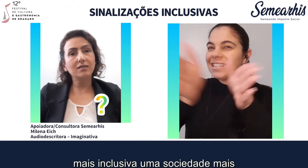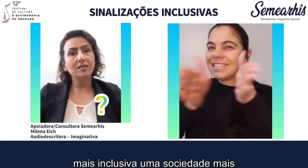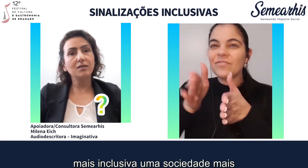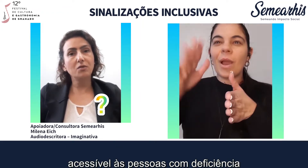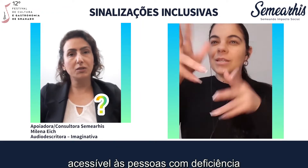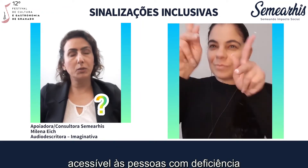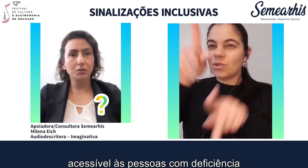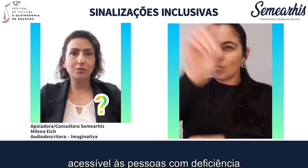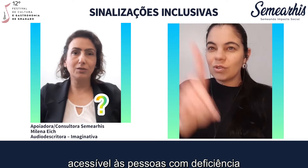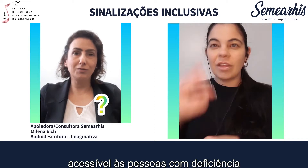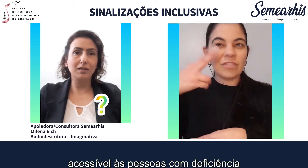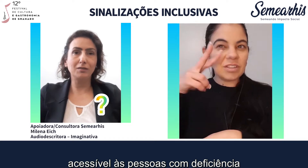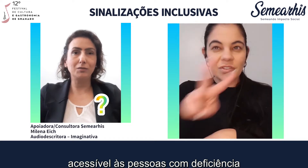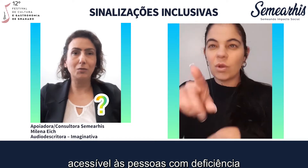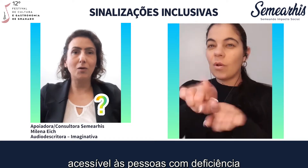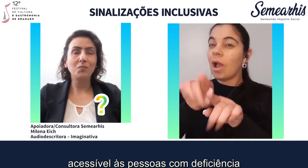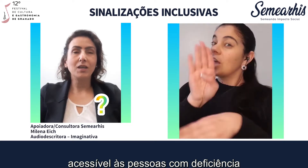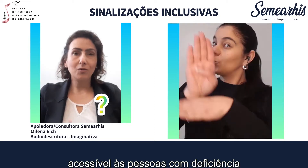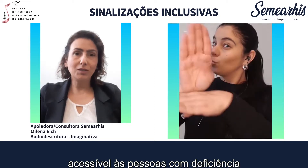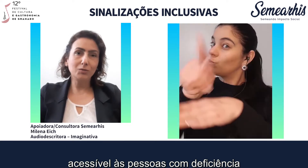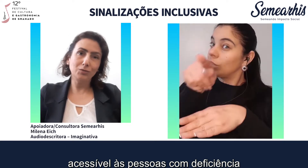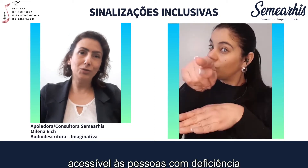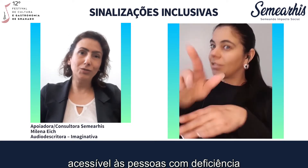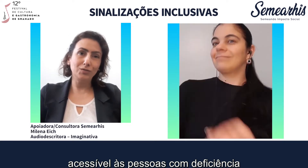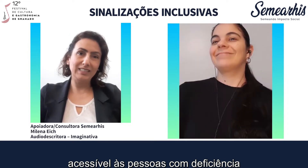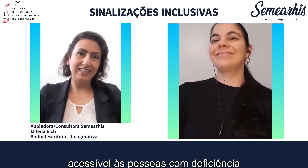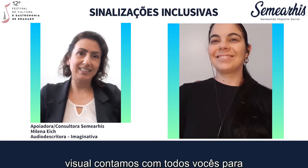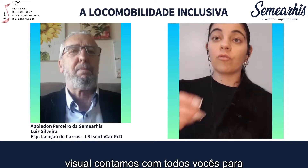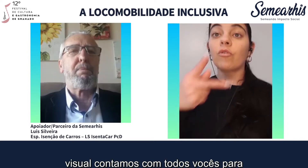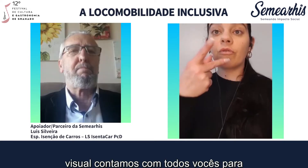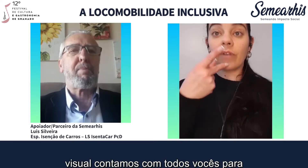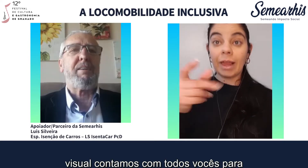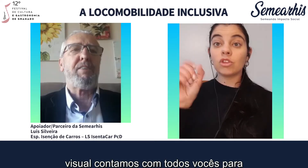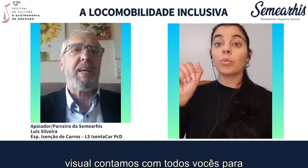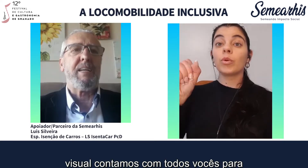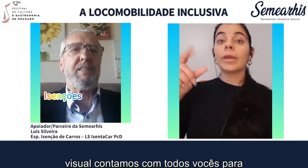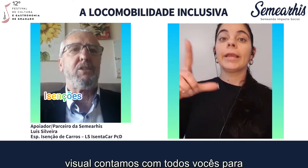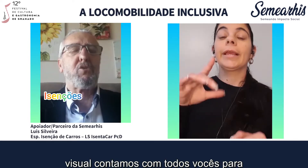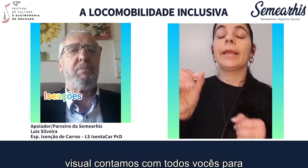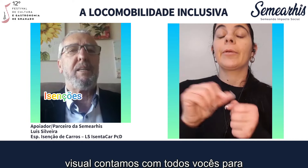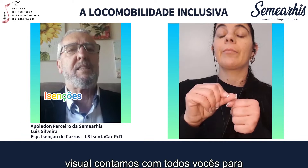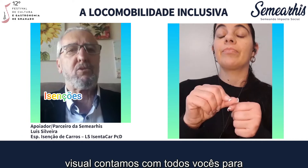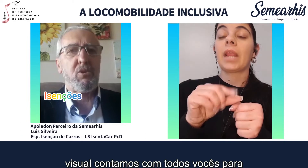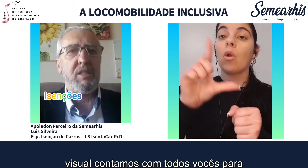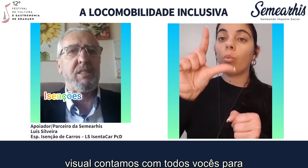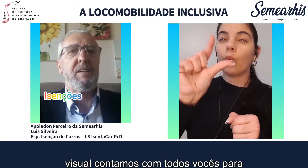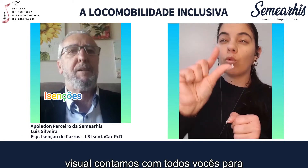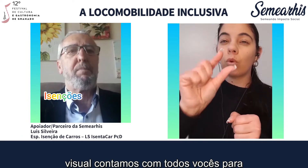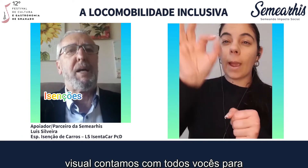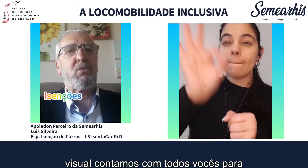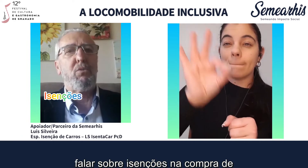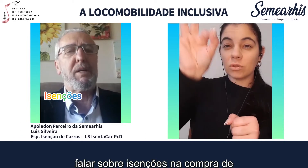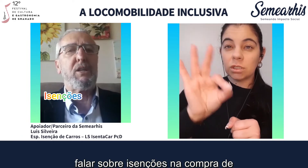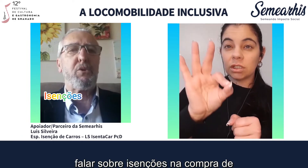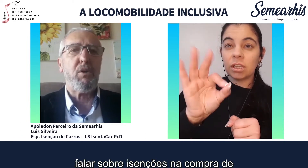mais acessível às pessoas com deficiência visual. Contamos com todos vocês. Para falar sobre isenções